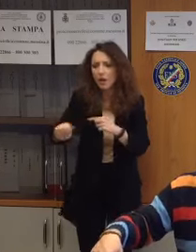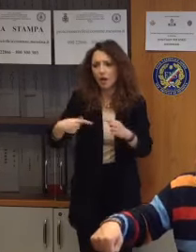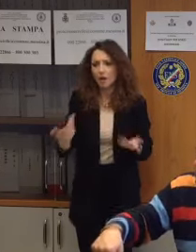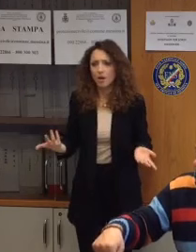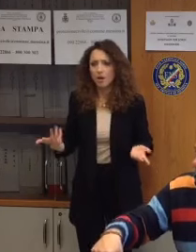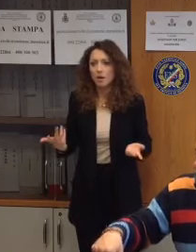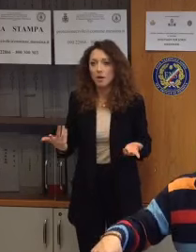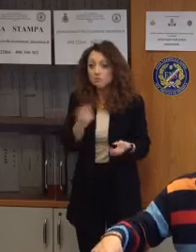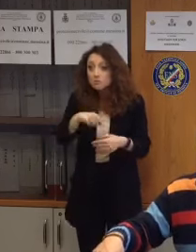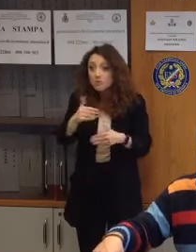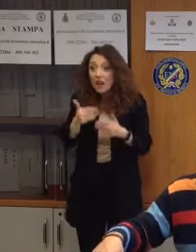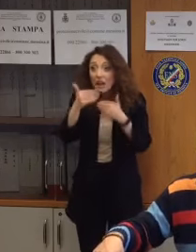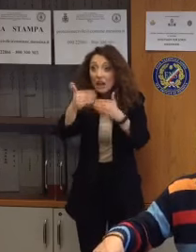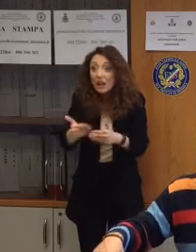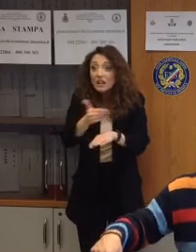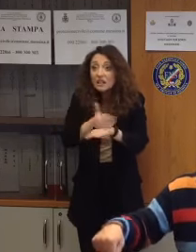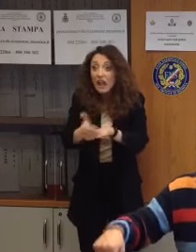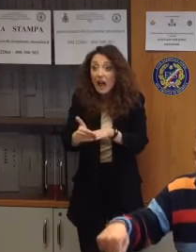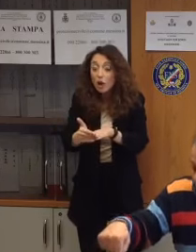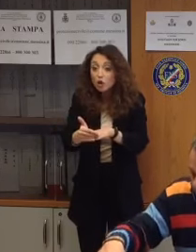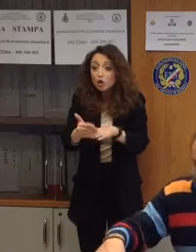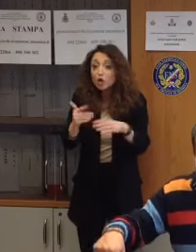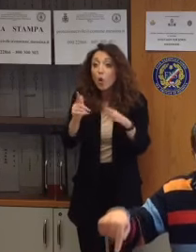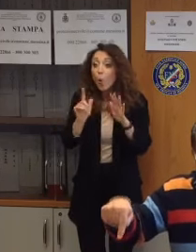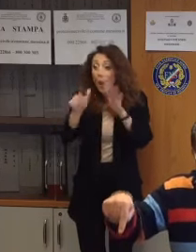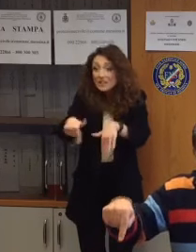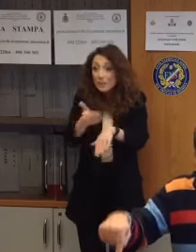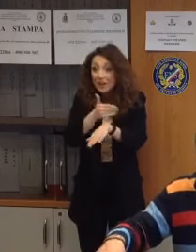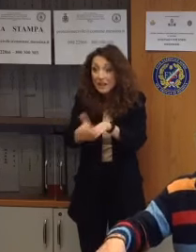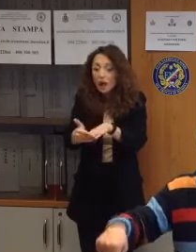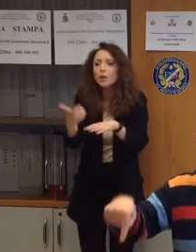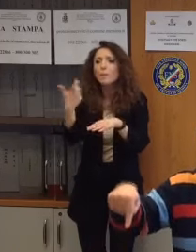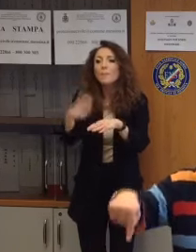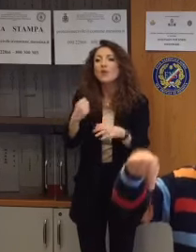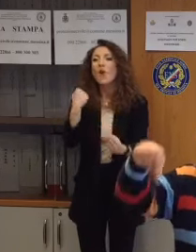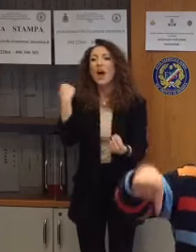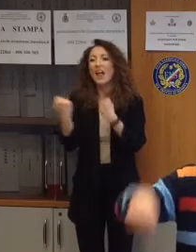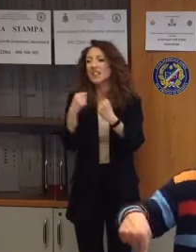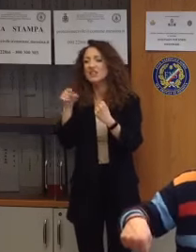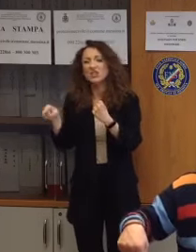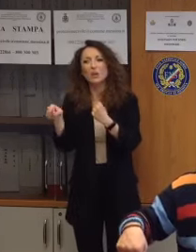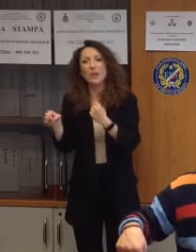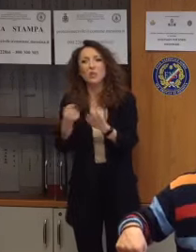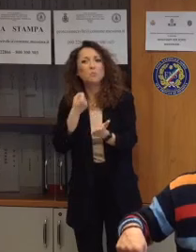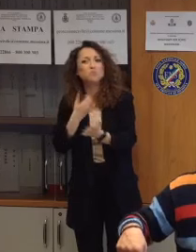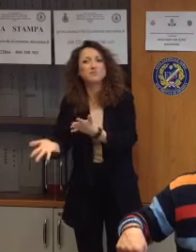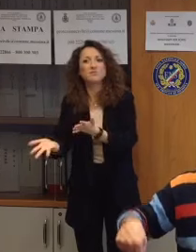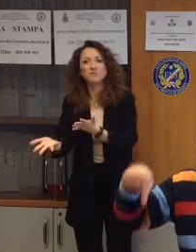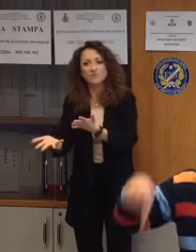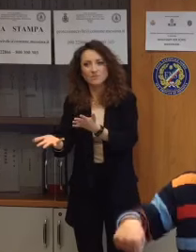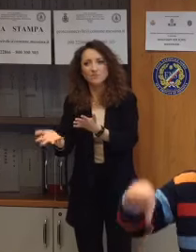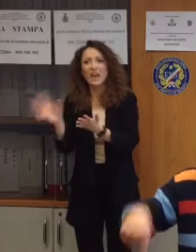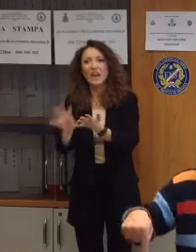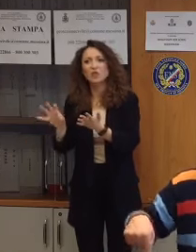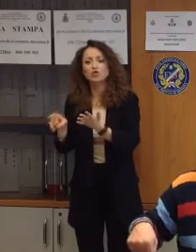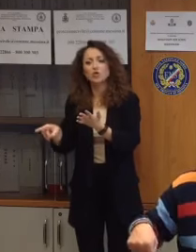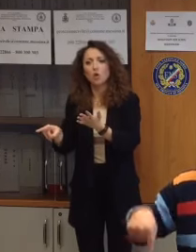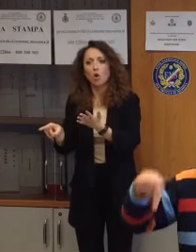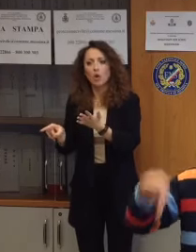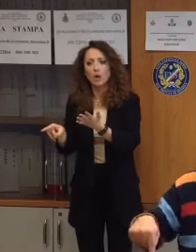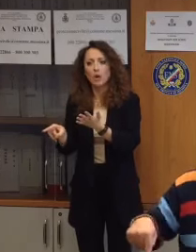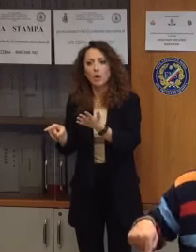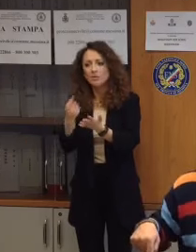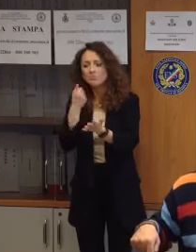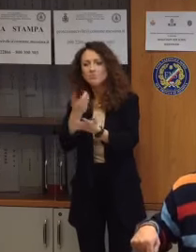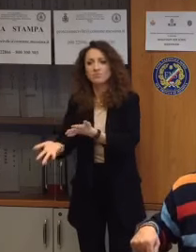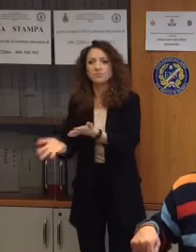Abbiamo ritardato 7 giorni proprio per questo atteggiamento volgare, perché questo non ha altra